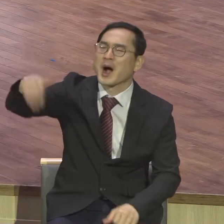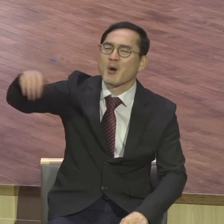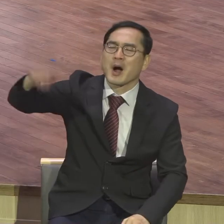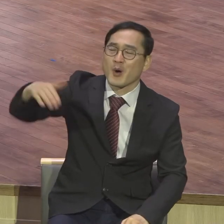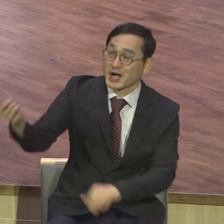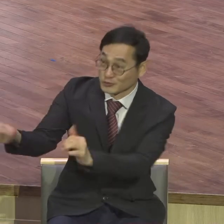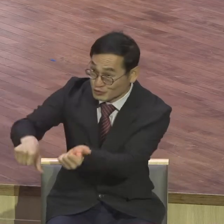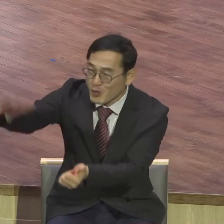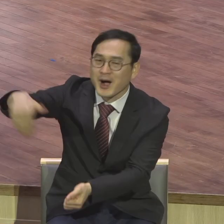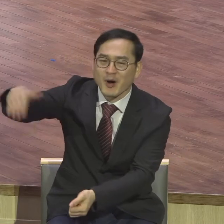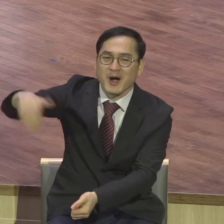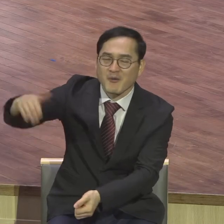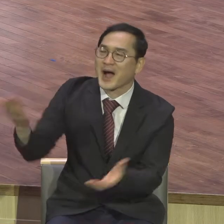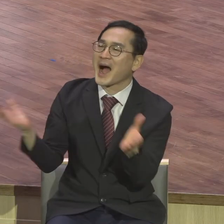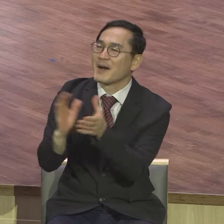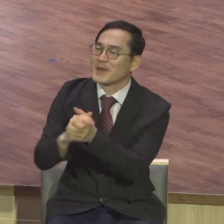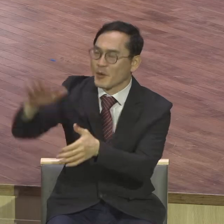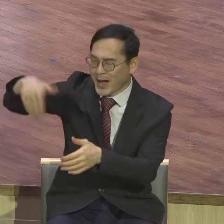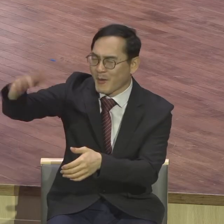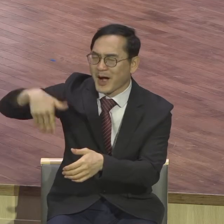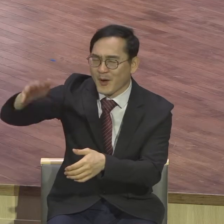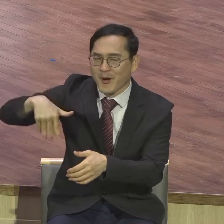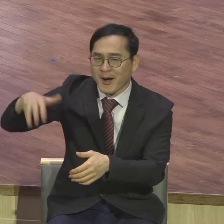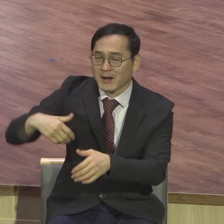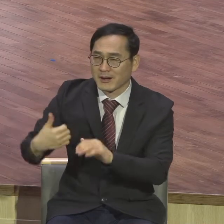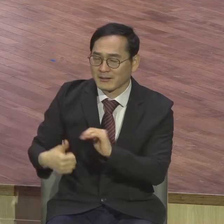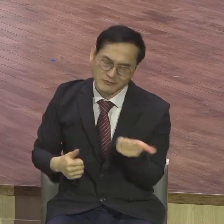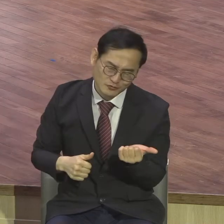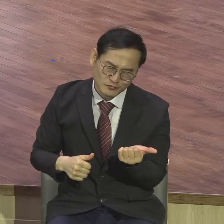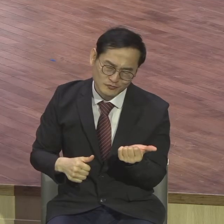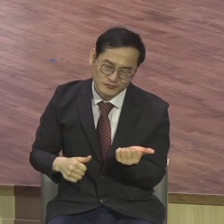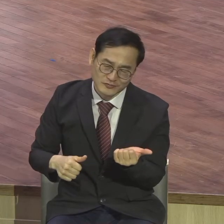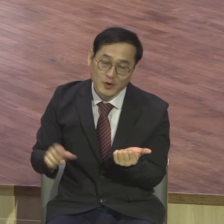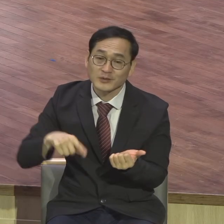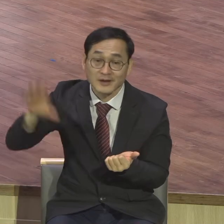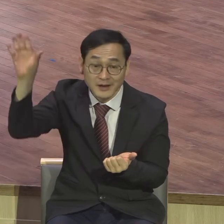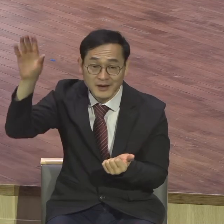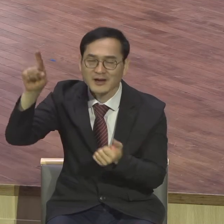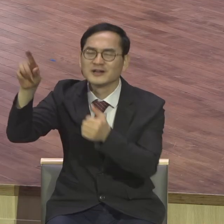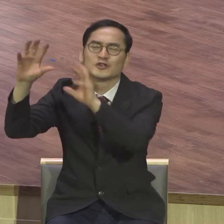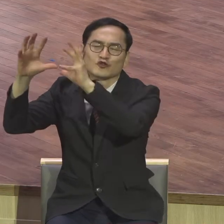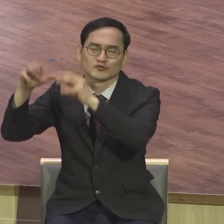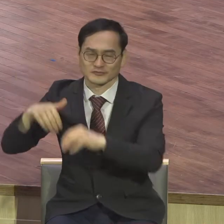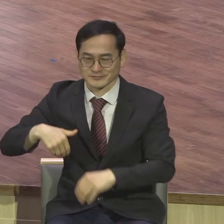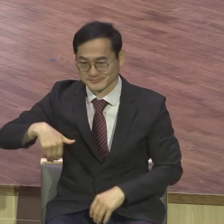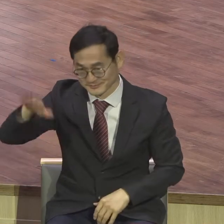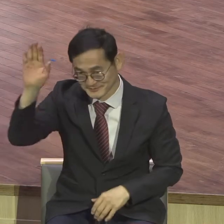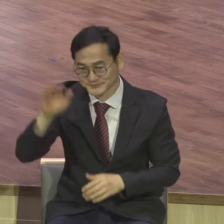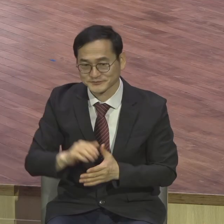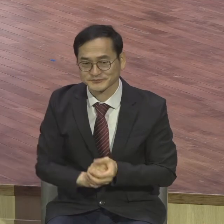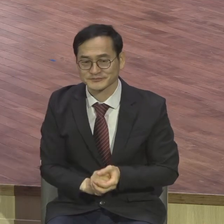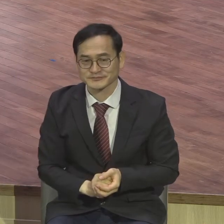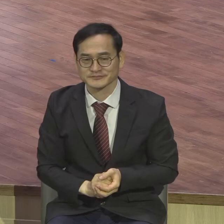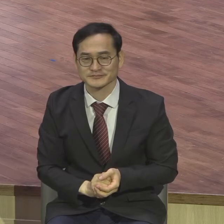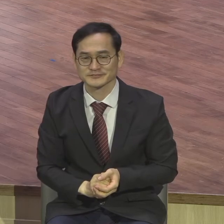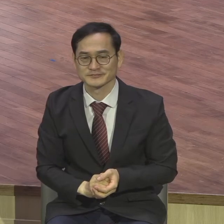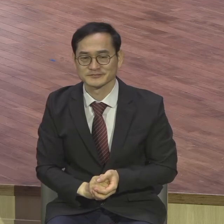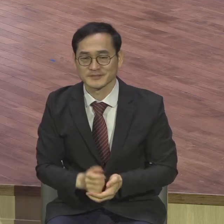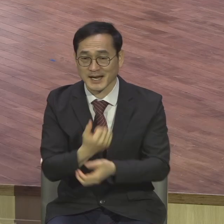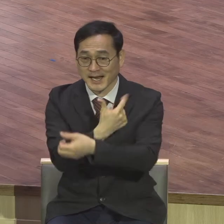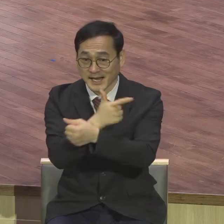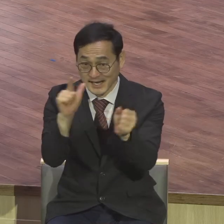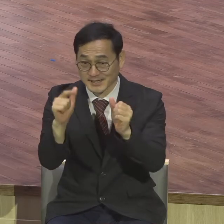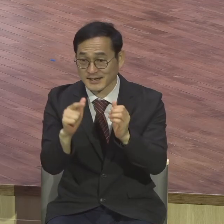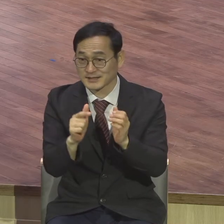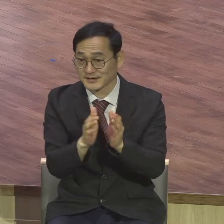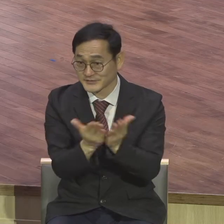부르면서 아멘 하고 천국 가요. 차원이 다릅니다. 차원이. 근본이 다릅니다. 갈라디아서는